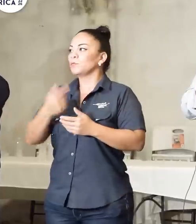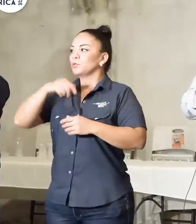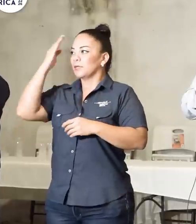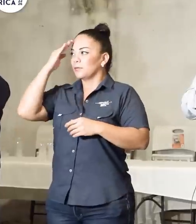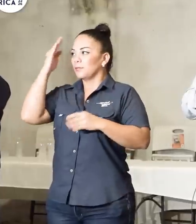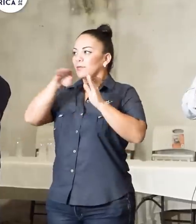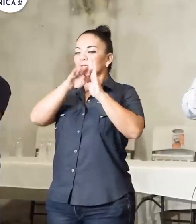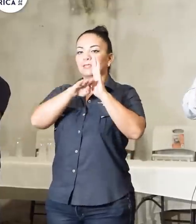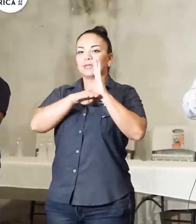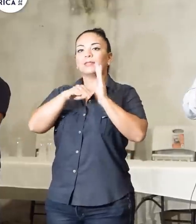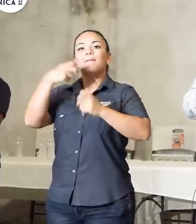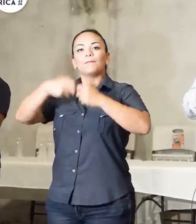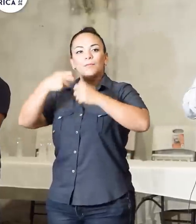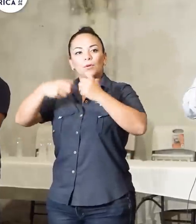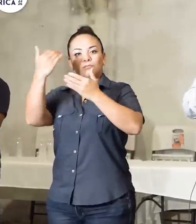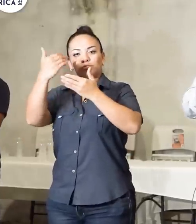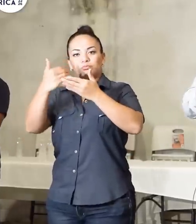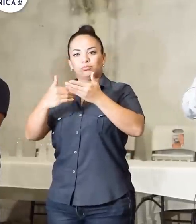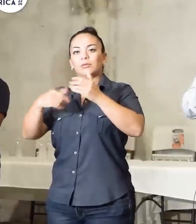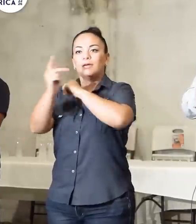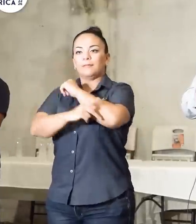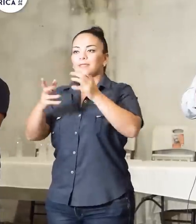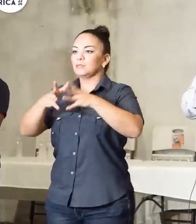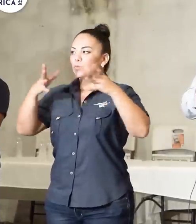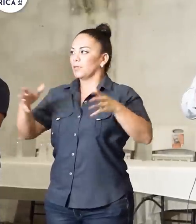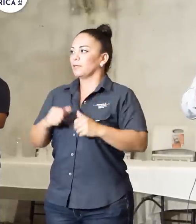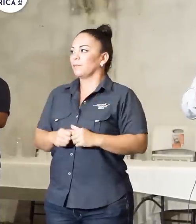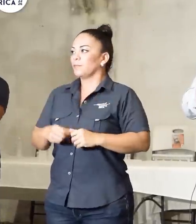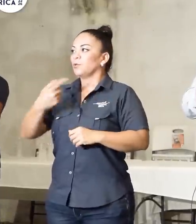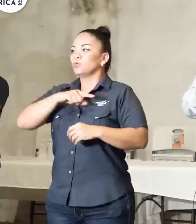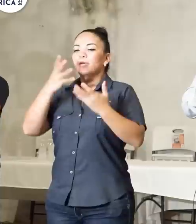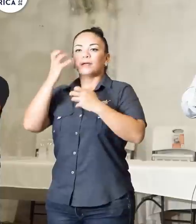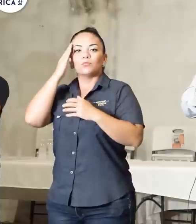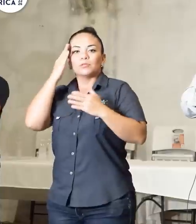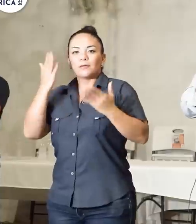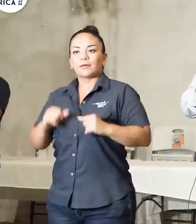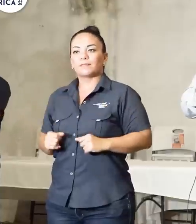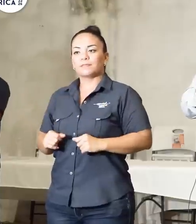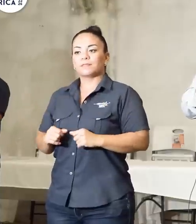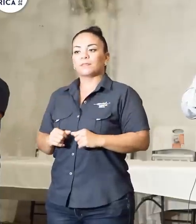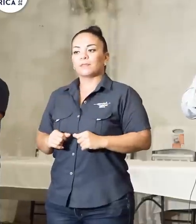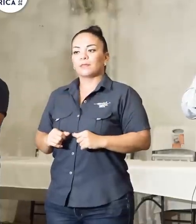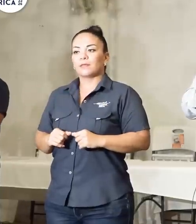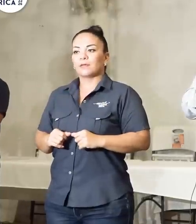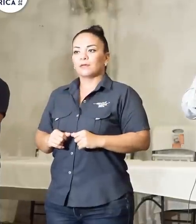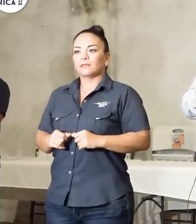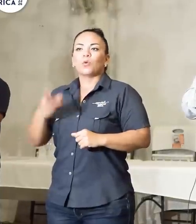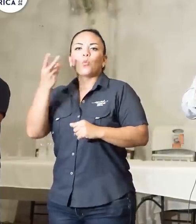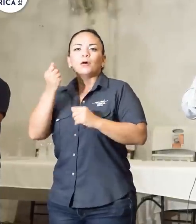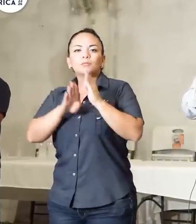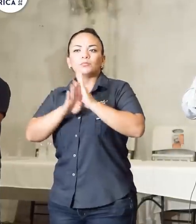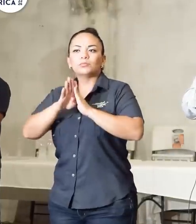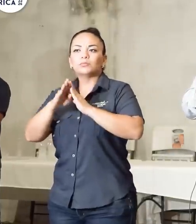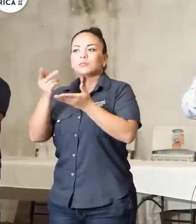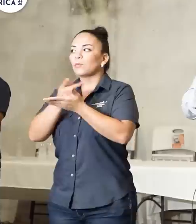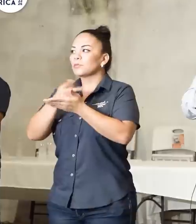que la lista de problemáticas a nivel nacional es bastante grande y queríamos saber qué tanto se ha podido avanzar con la provincia de